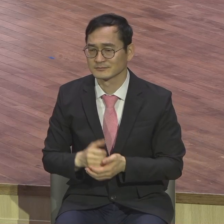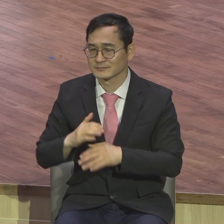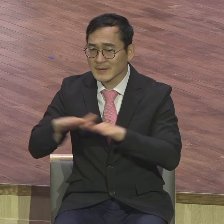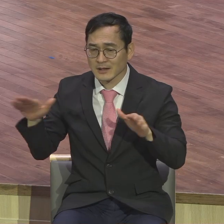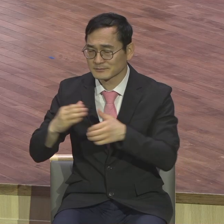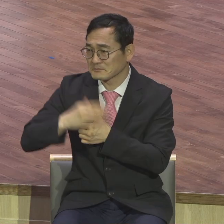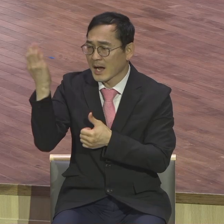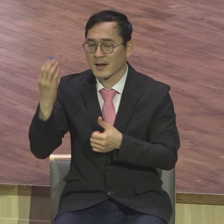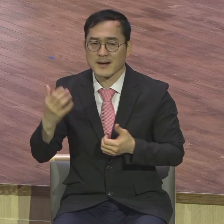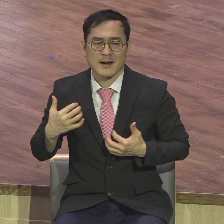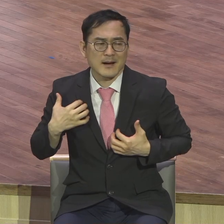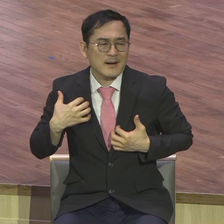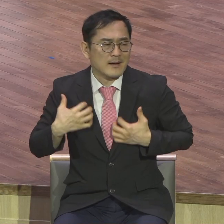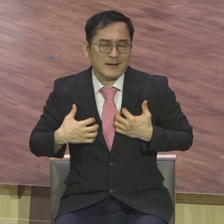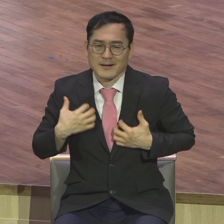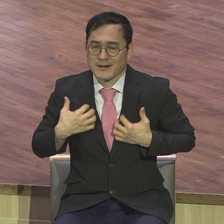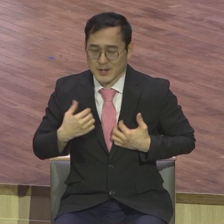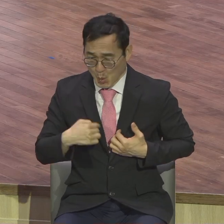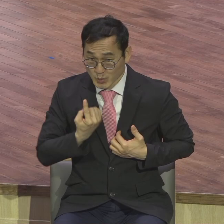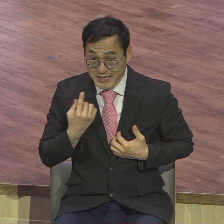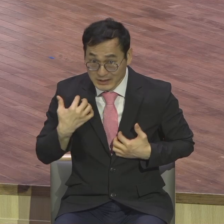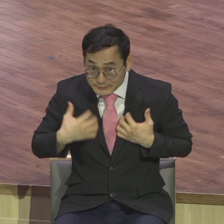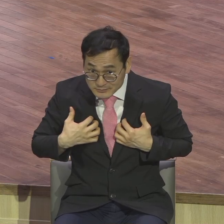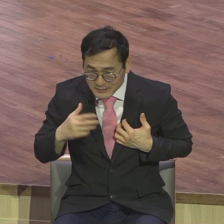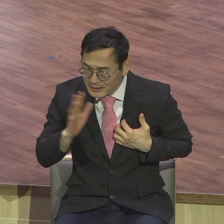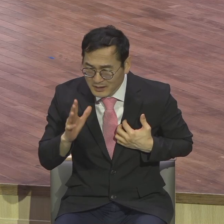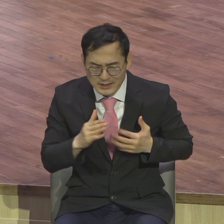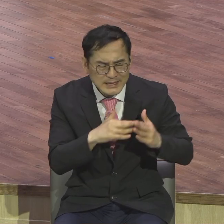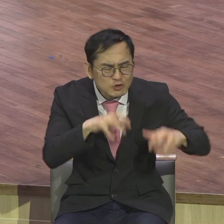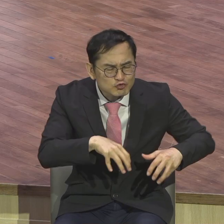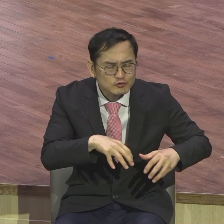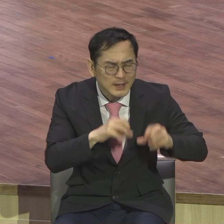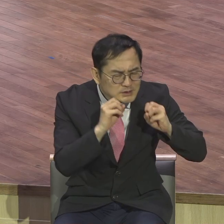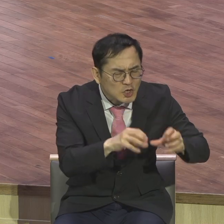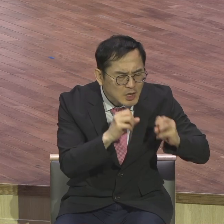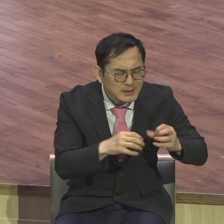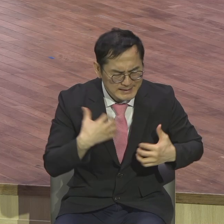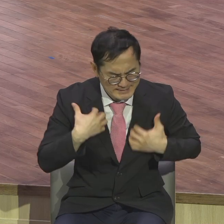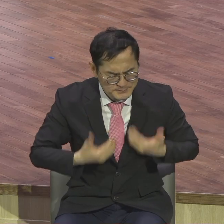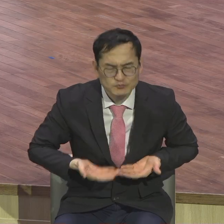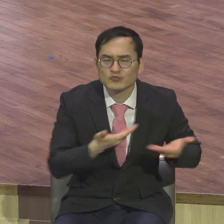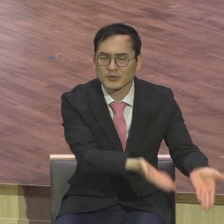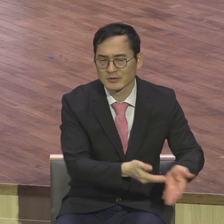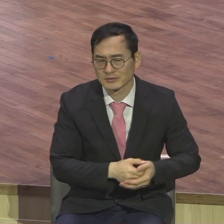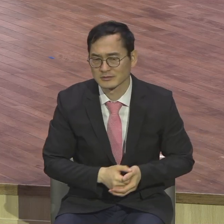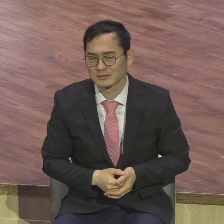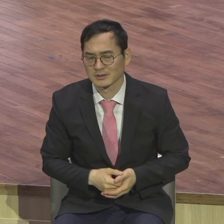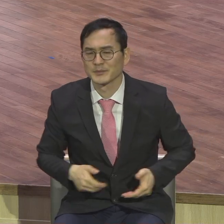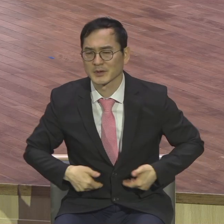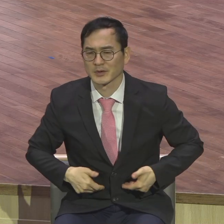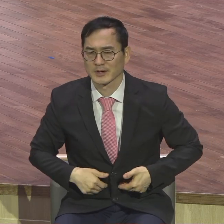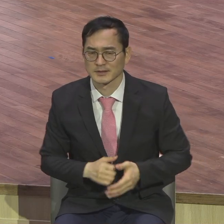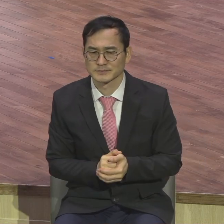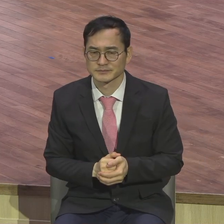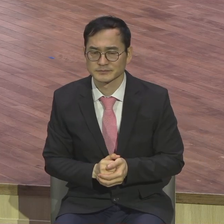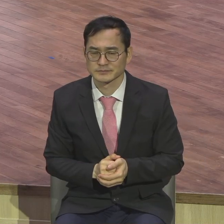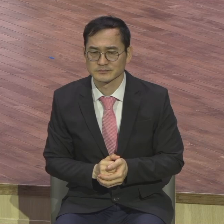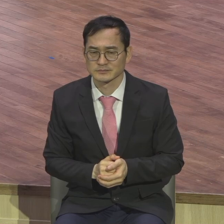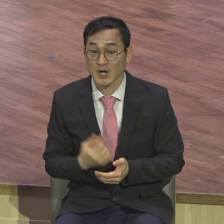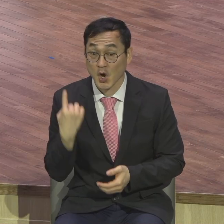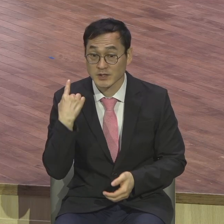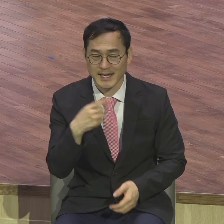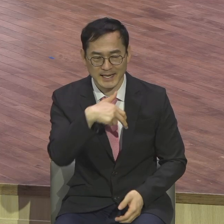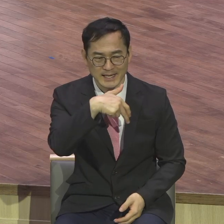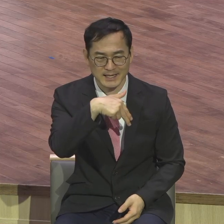곧 우리 이웃에게 그렇게 전해줘야 돼요. 어제 통진에서 김포 통진에서